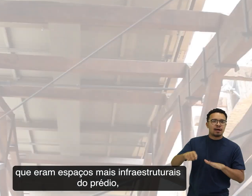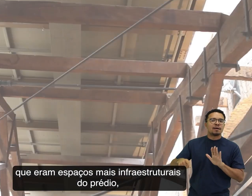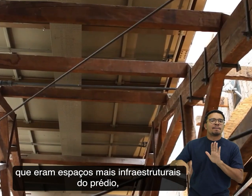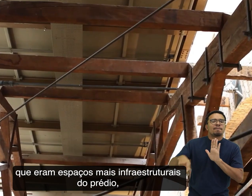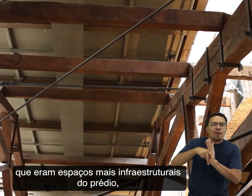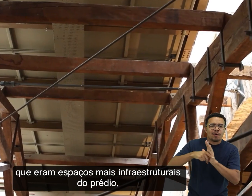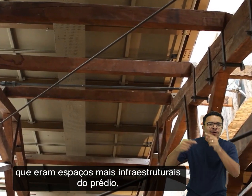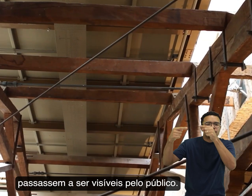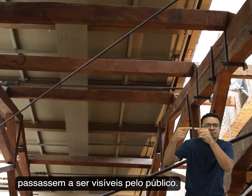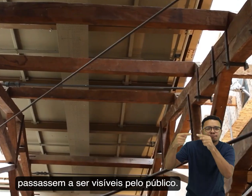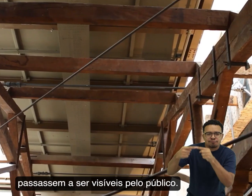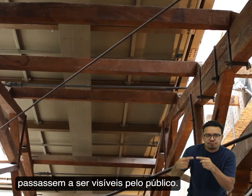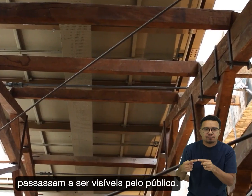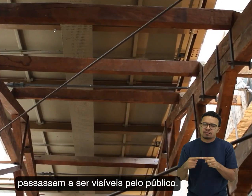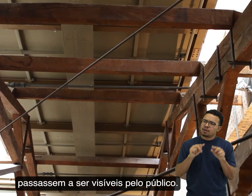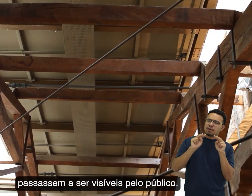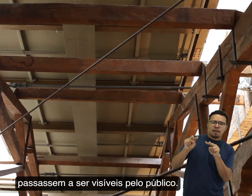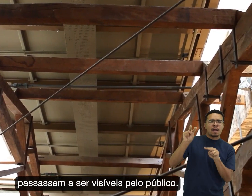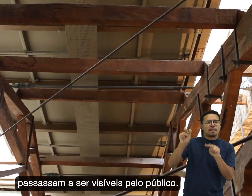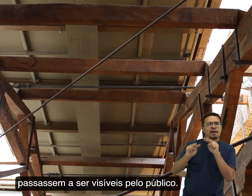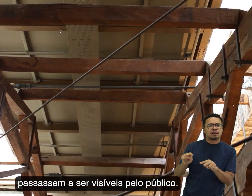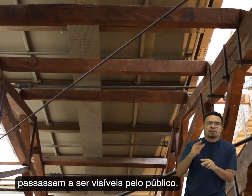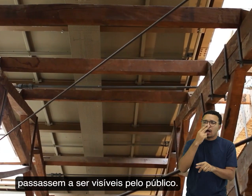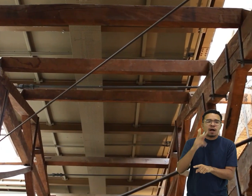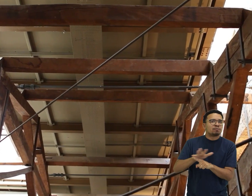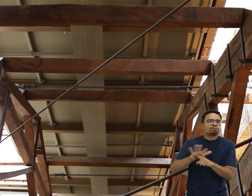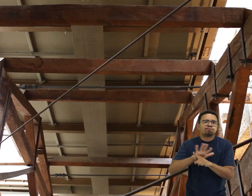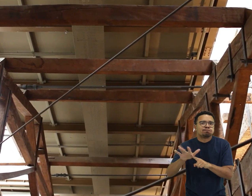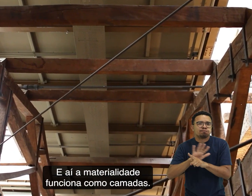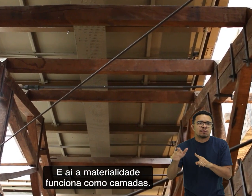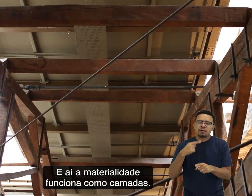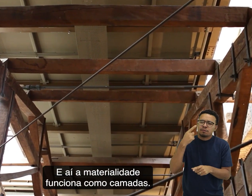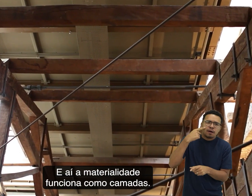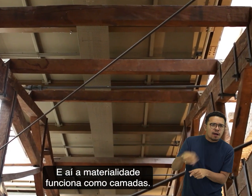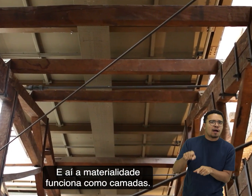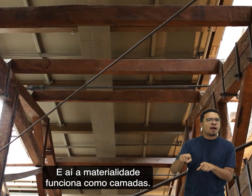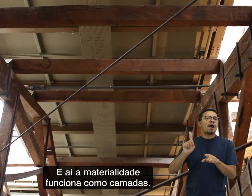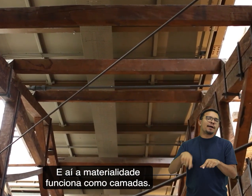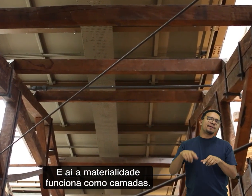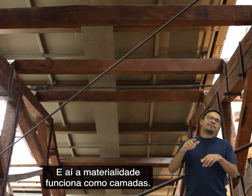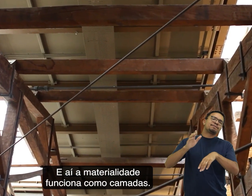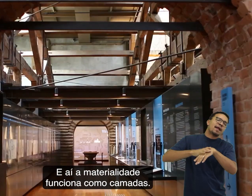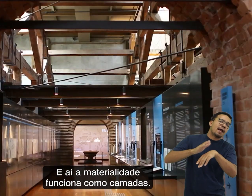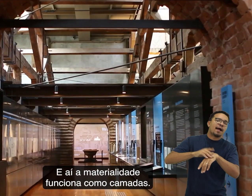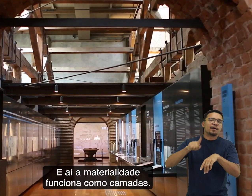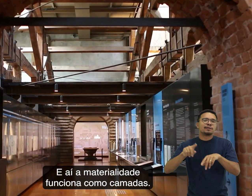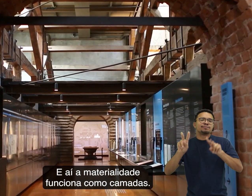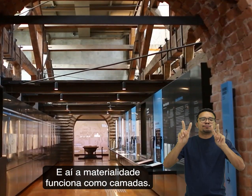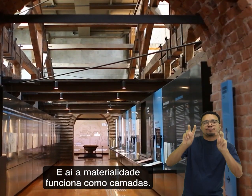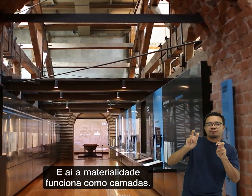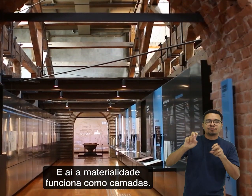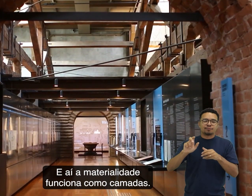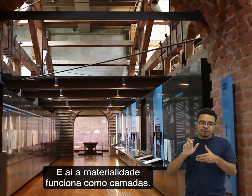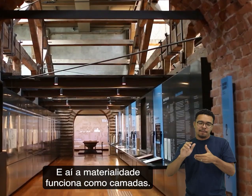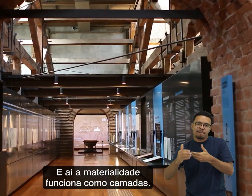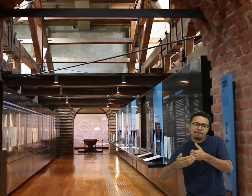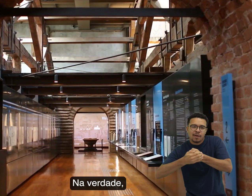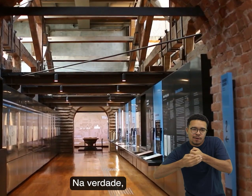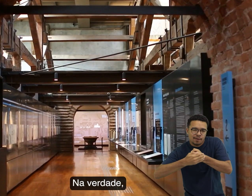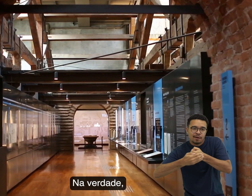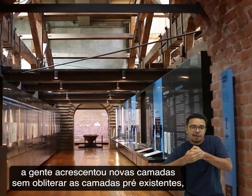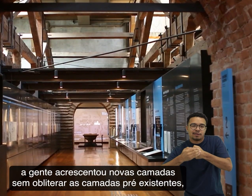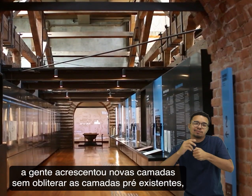espaços mais infraestruturais do prédio, passassem a ser visíveis pelo público. E aí a materialidade funciona